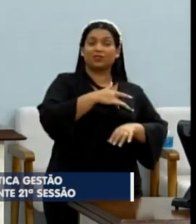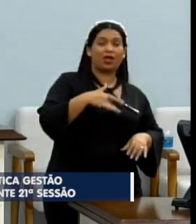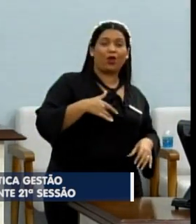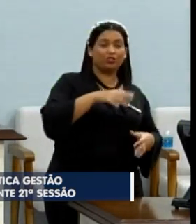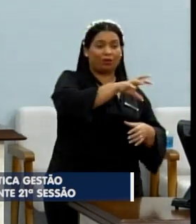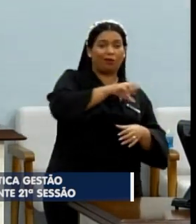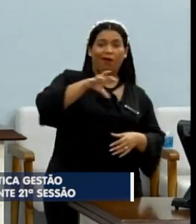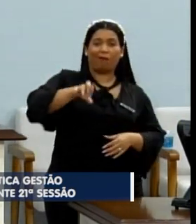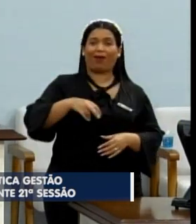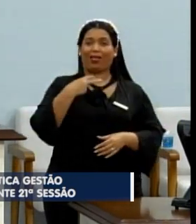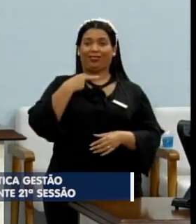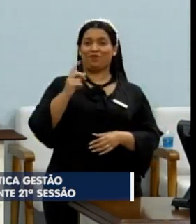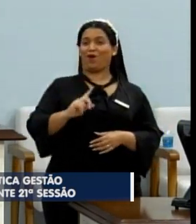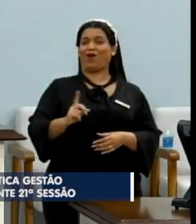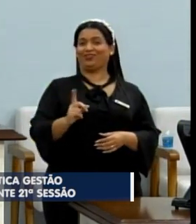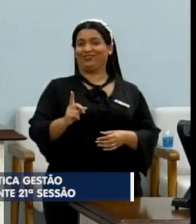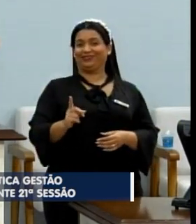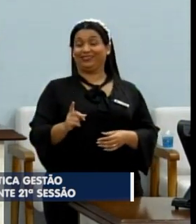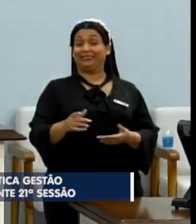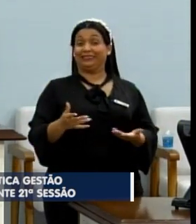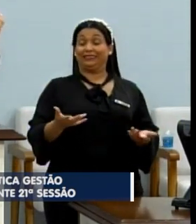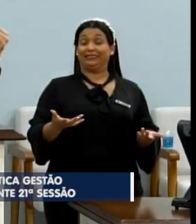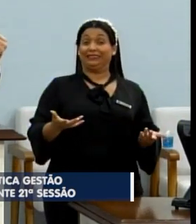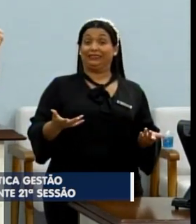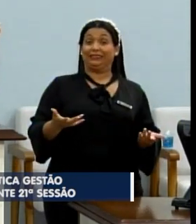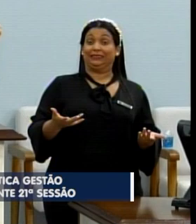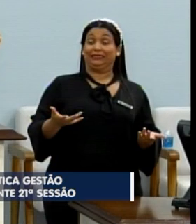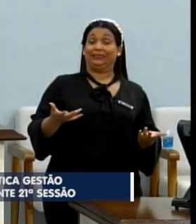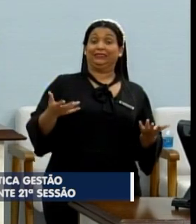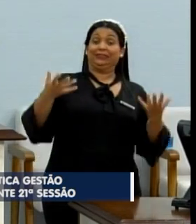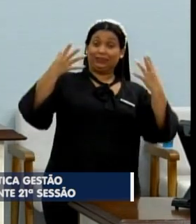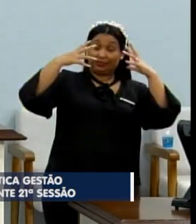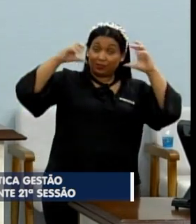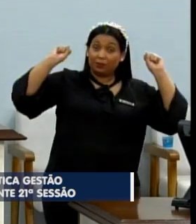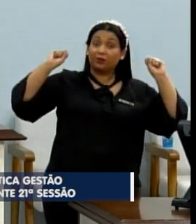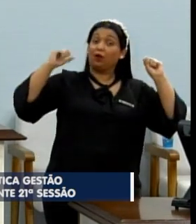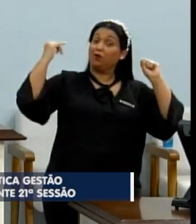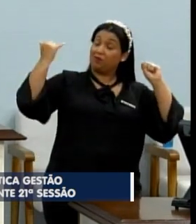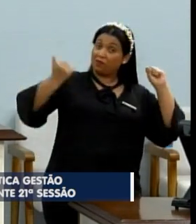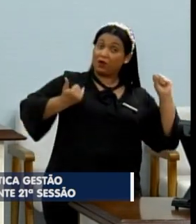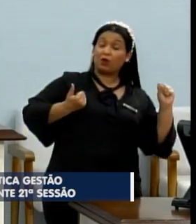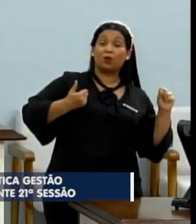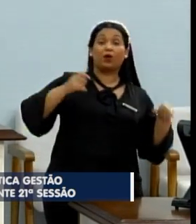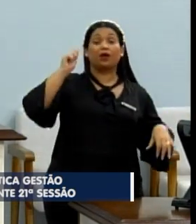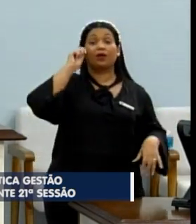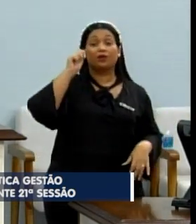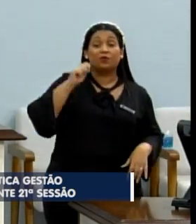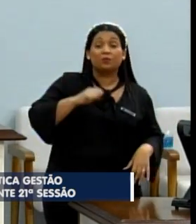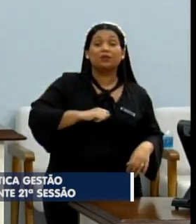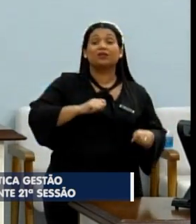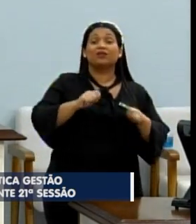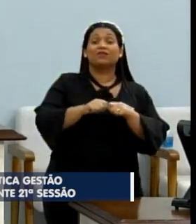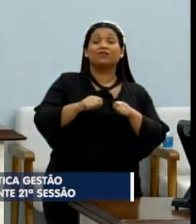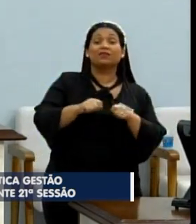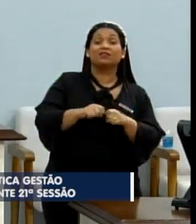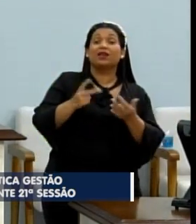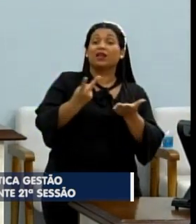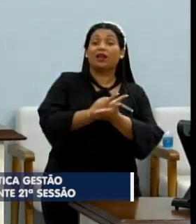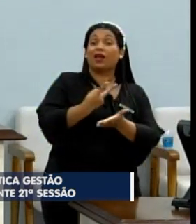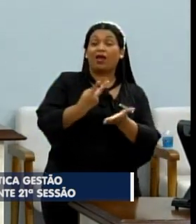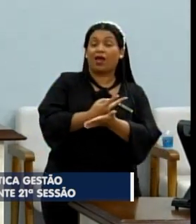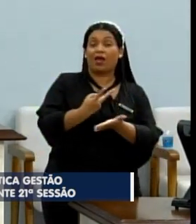Saúde e o tribunal concordou e você deu uma liminar que o preto tá fazendo transferência de recurso